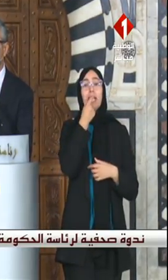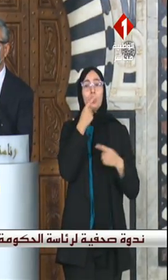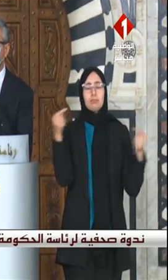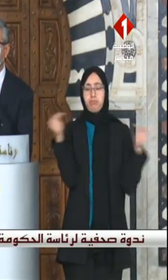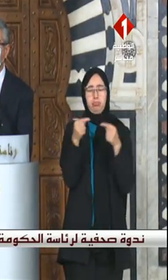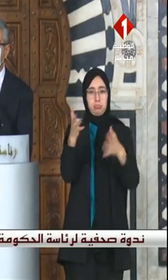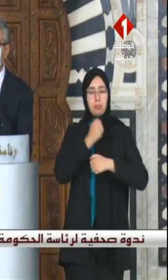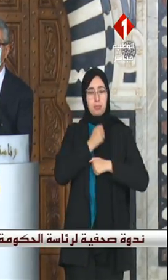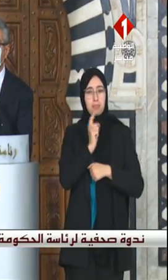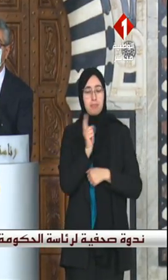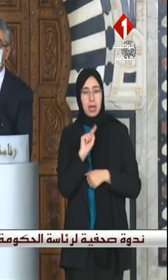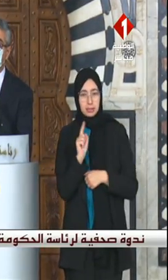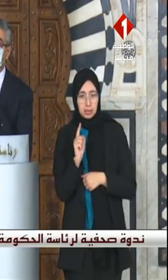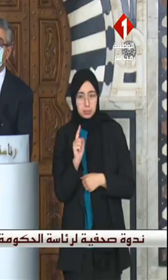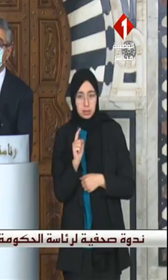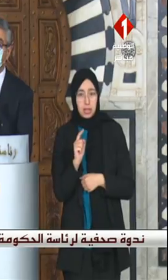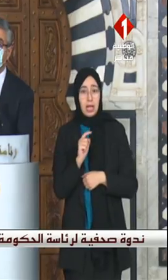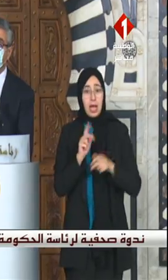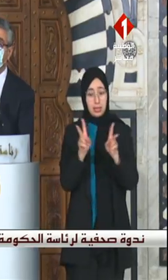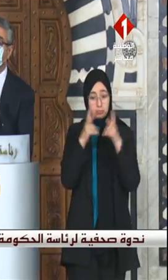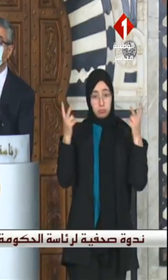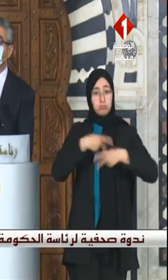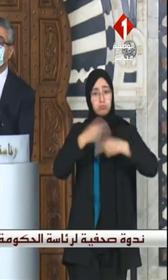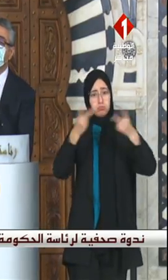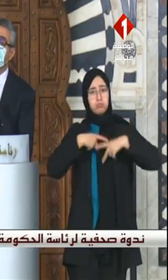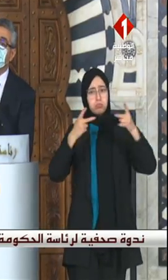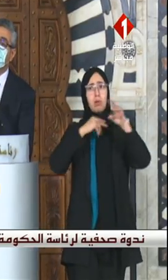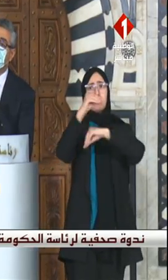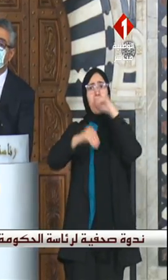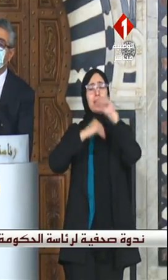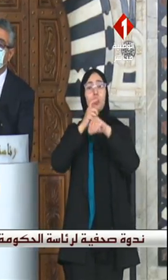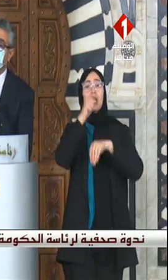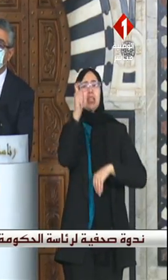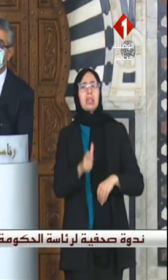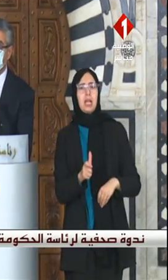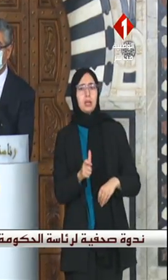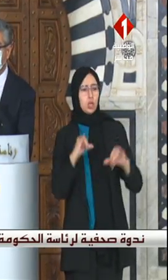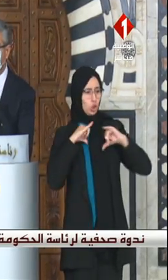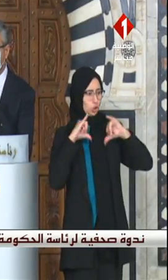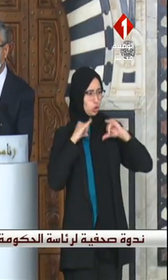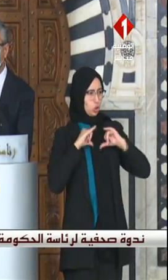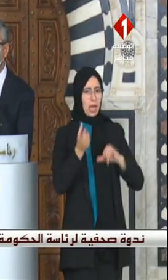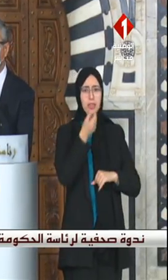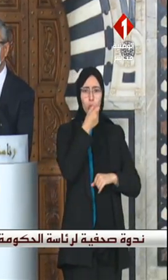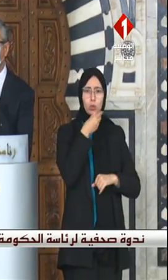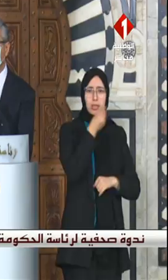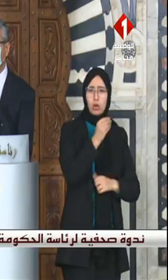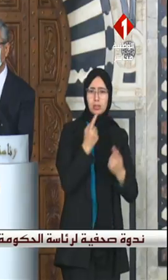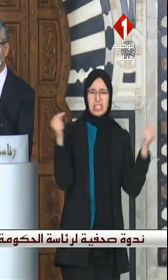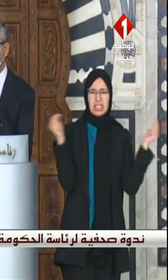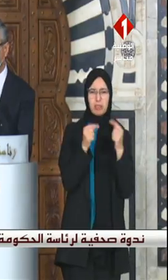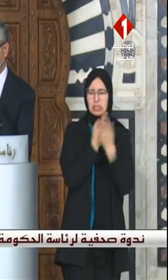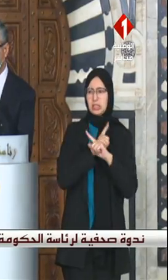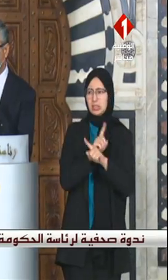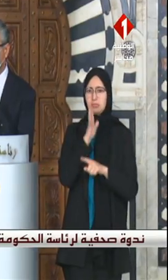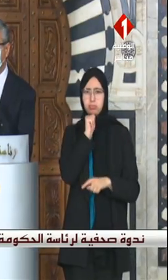انفلاماتوار، والحالات اللي تنشرت في المجلات العلميه كانت خاصه من ايطاليا. اللي نجم نقوله بالنسبه